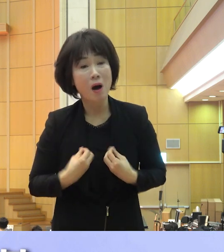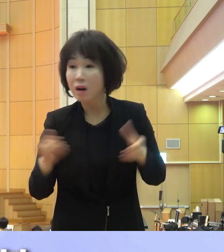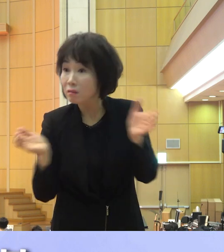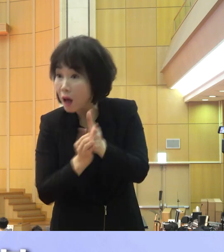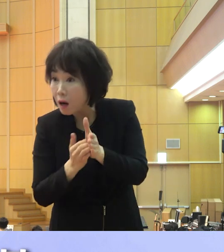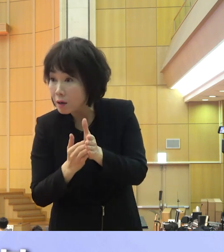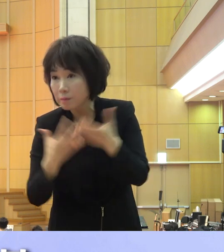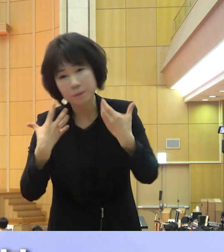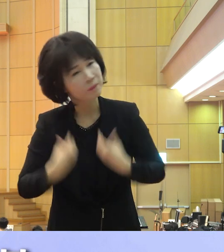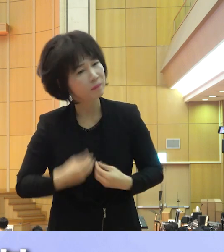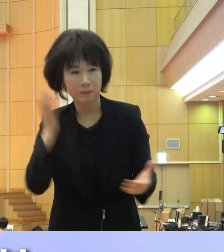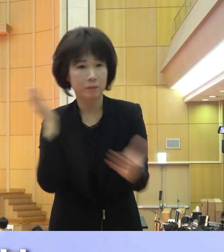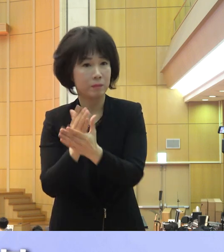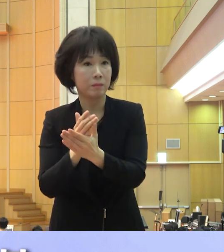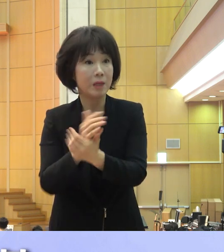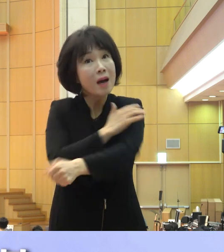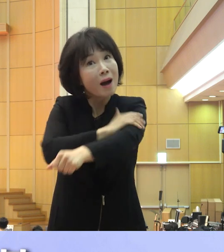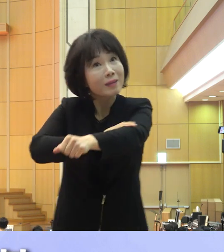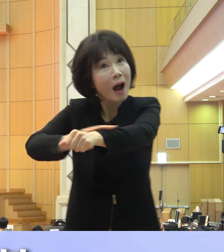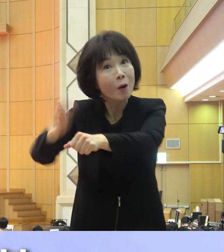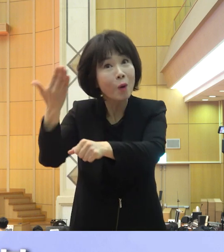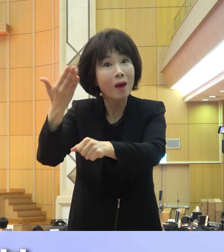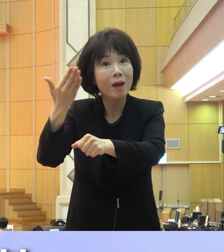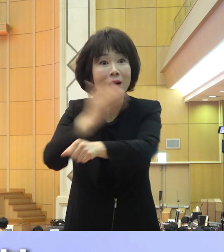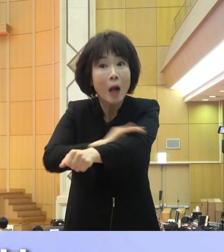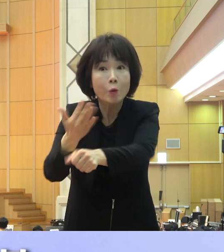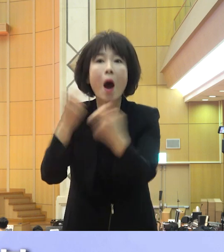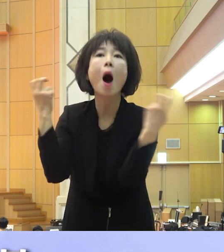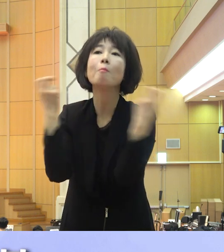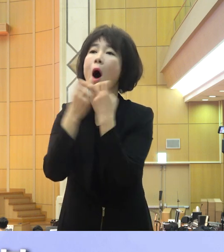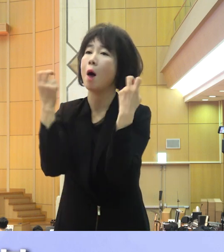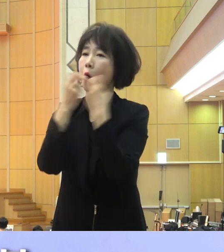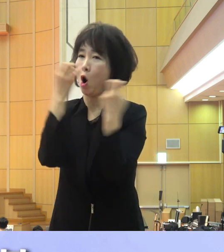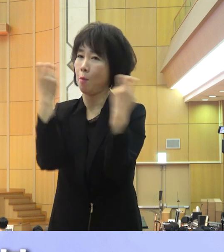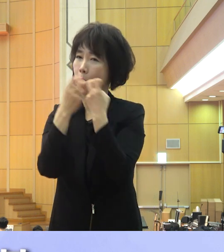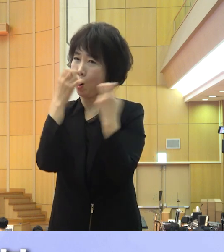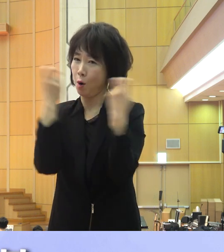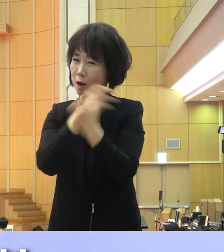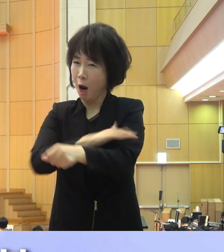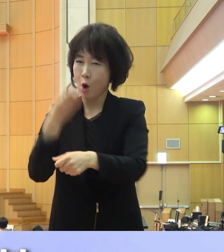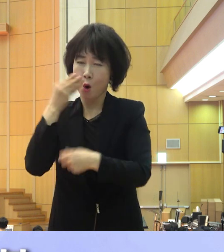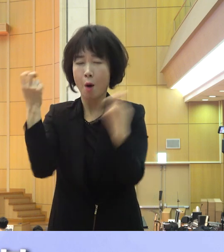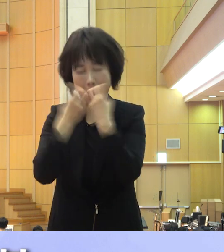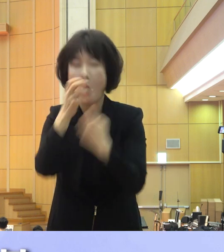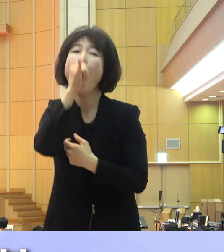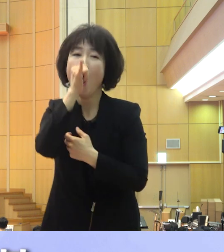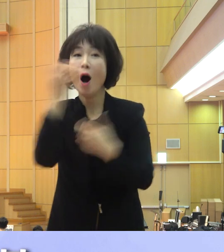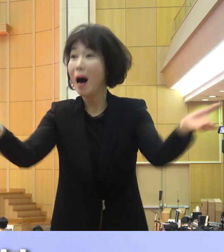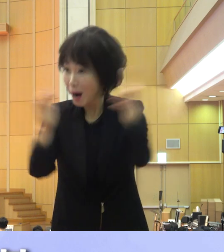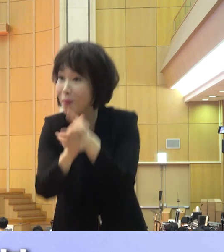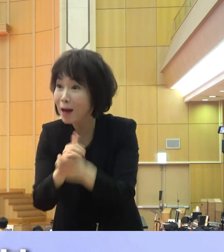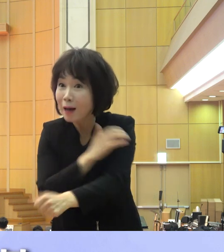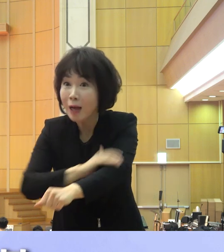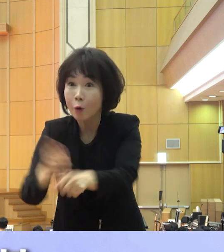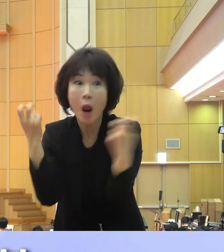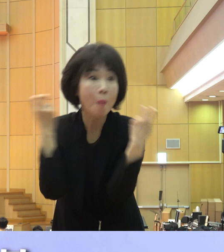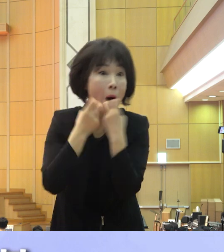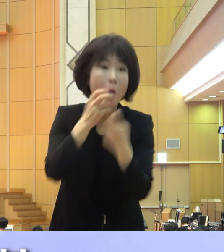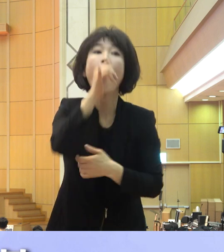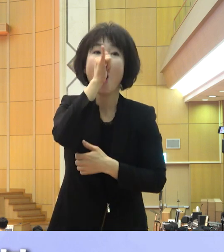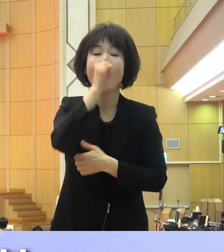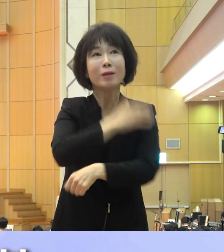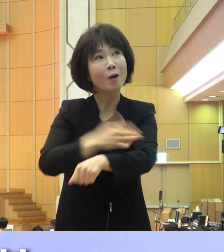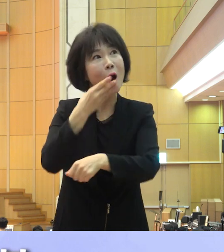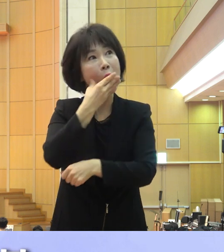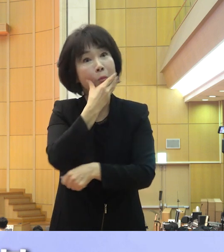아니라 잘 되게 하는 길이 있는 것입니다. 세상말에서도 길을 찾으면 길이 있다는 말이 있듯이 오늘 잘 되게 하는